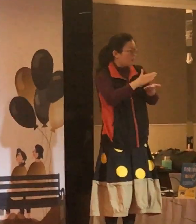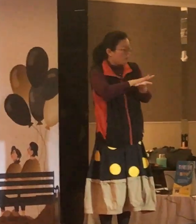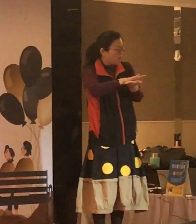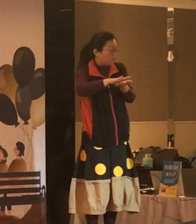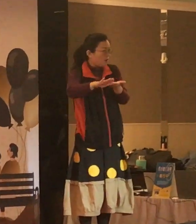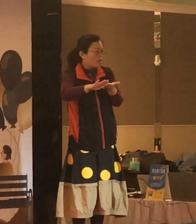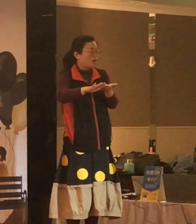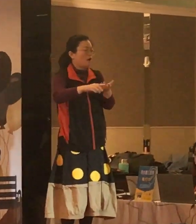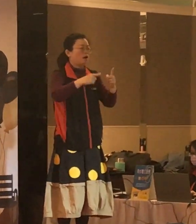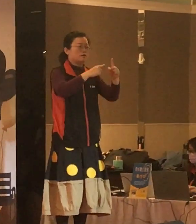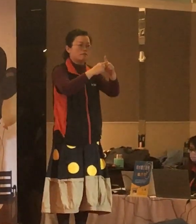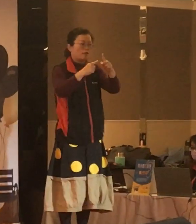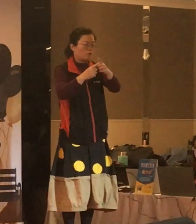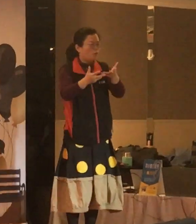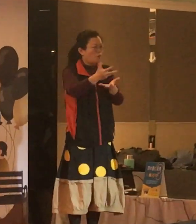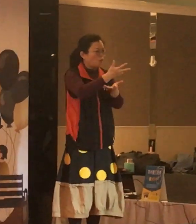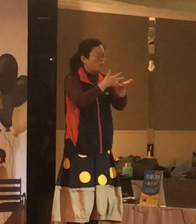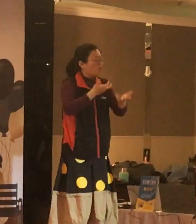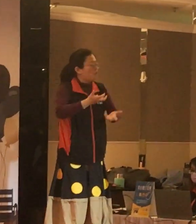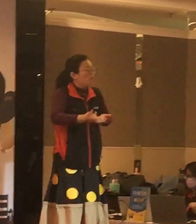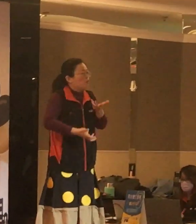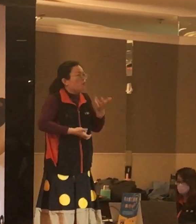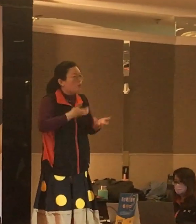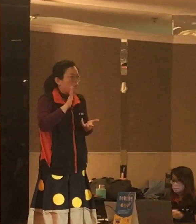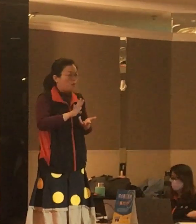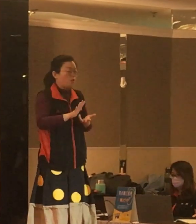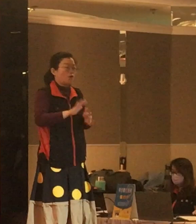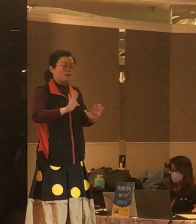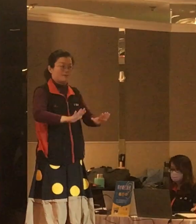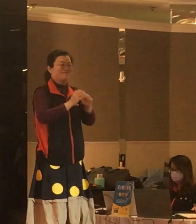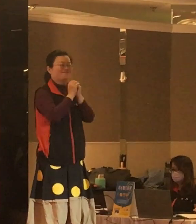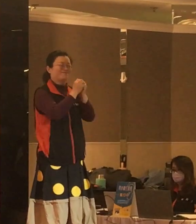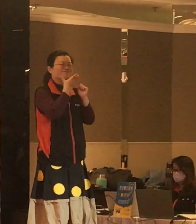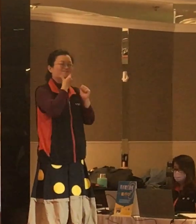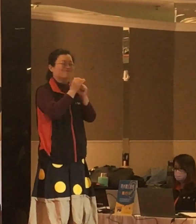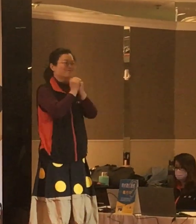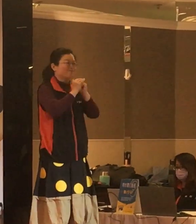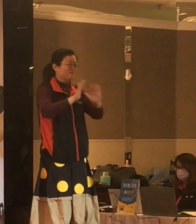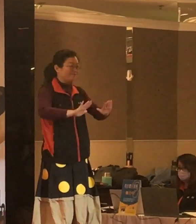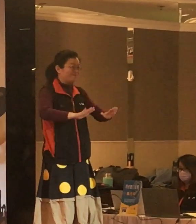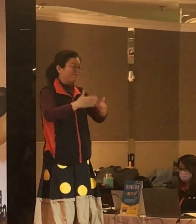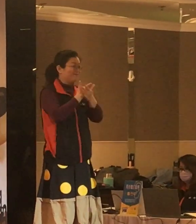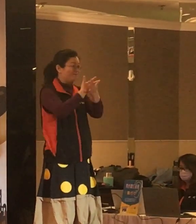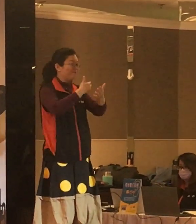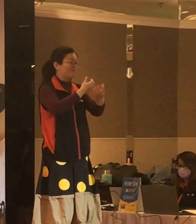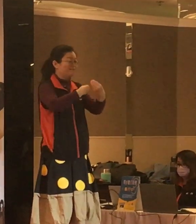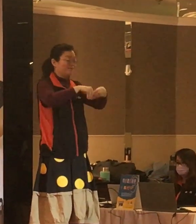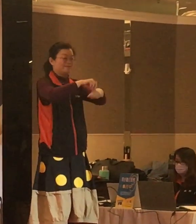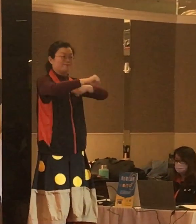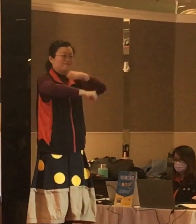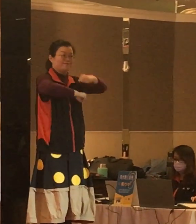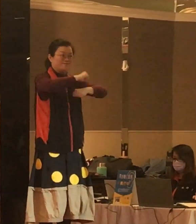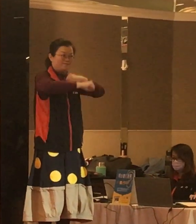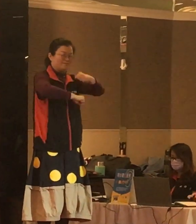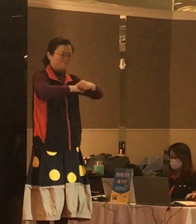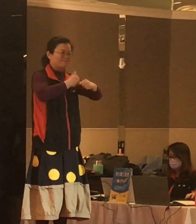祝福我们今天的颁奖典礼圆满，各位身心障碍者以及照顾服务